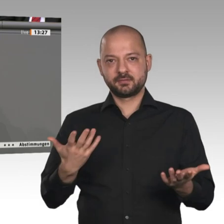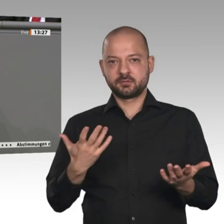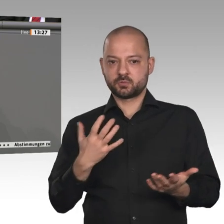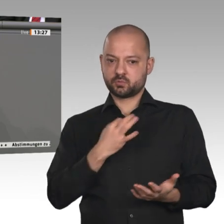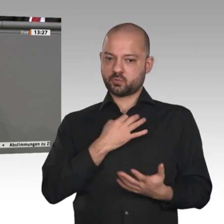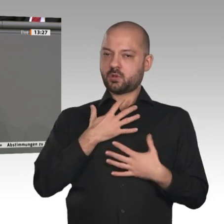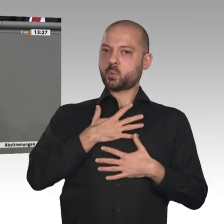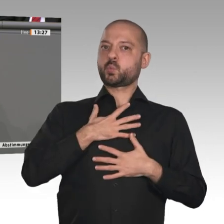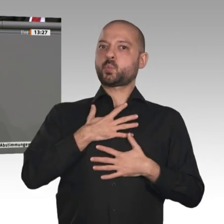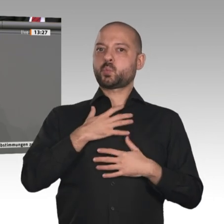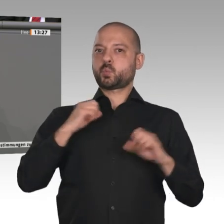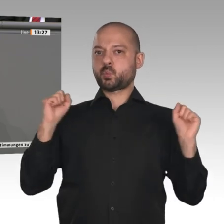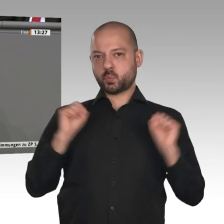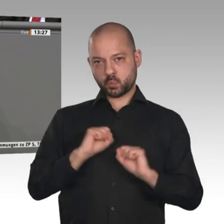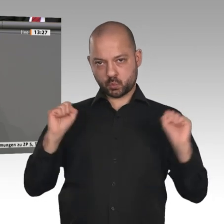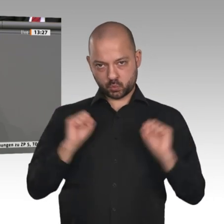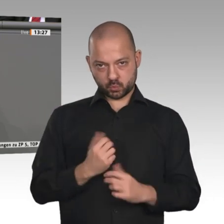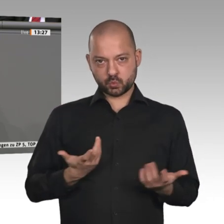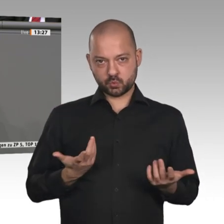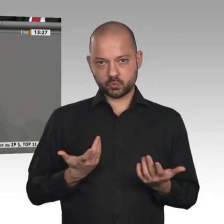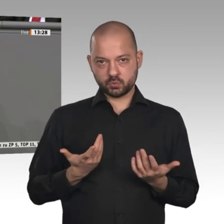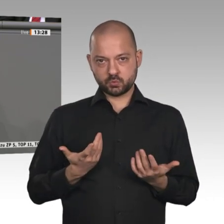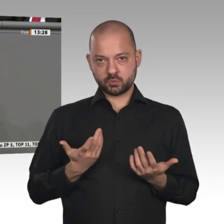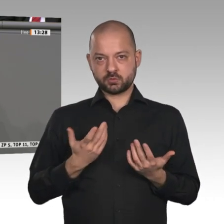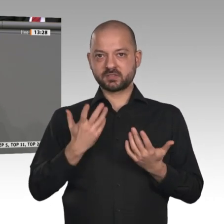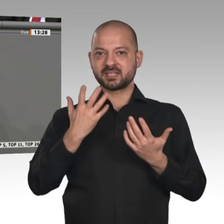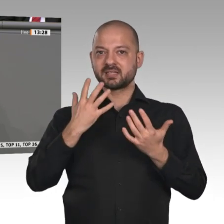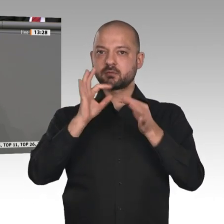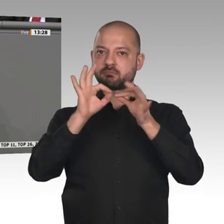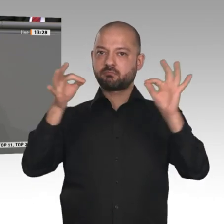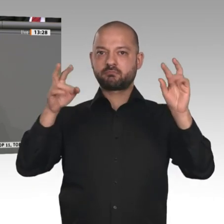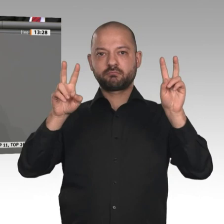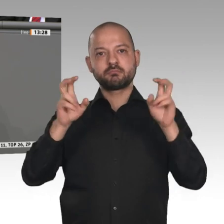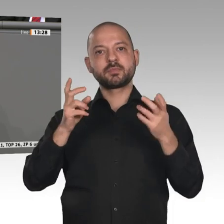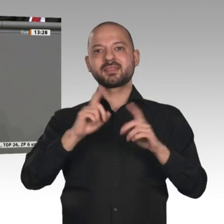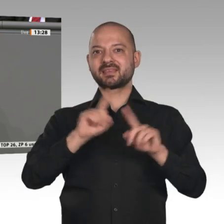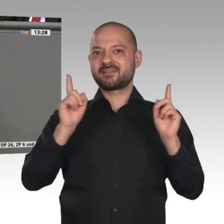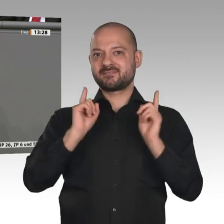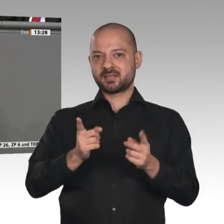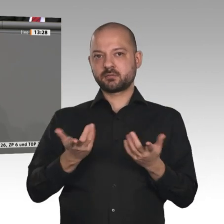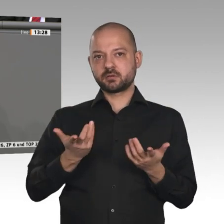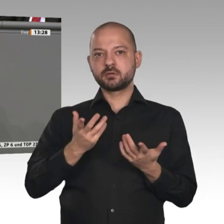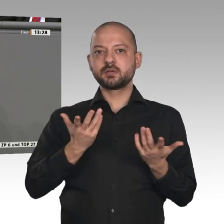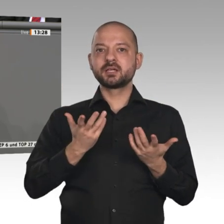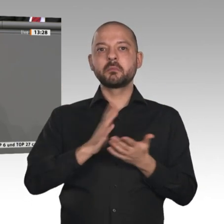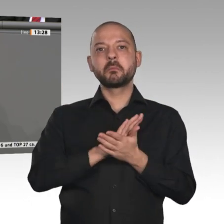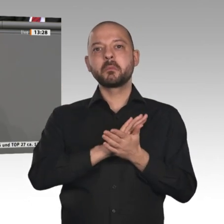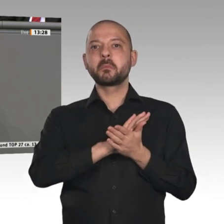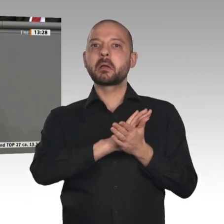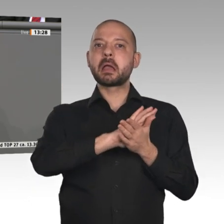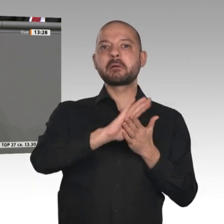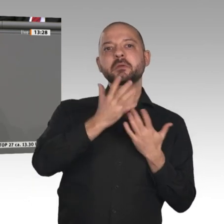erschaudern. Die Aussage "nie wieder" ist keine Parole und kein Slogan. Es ist